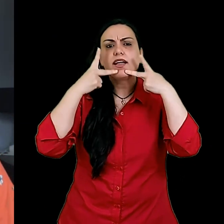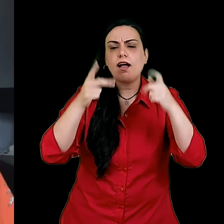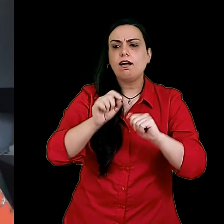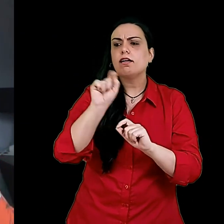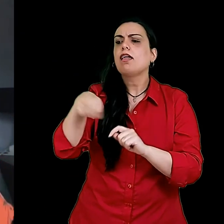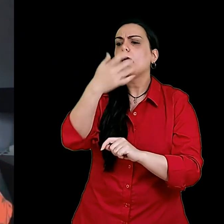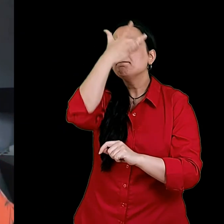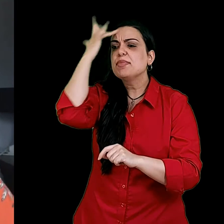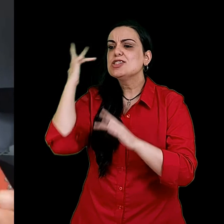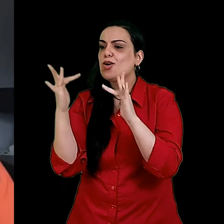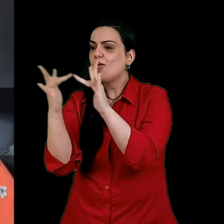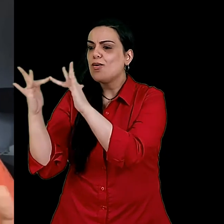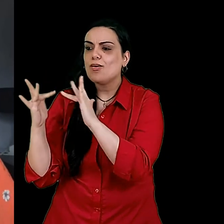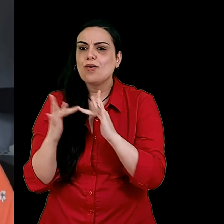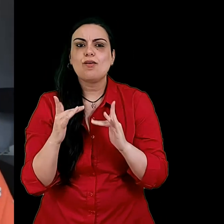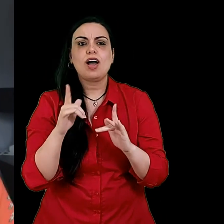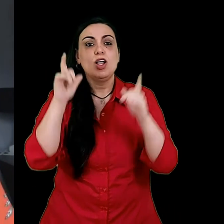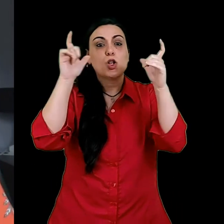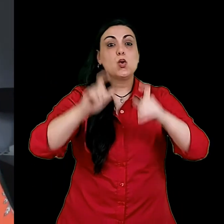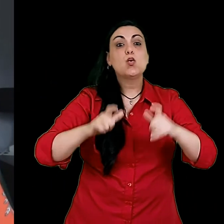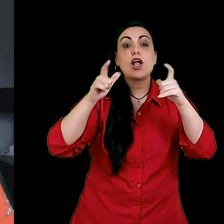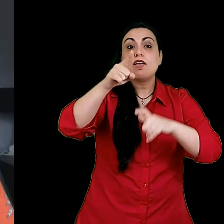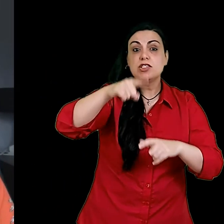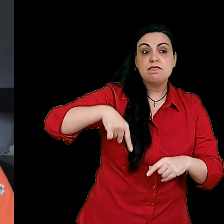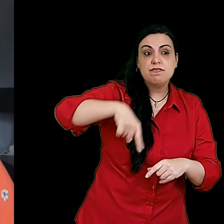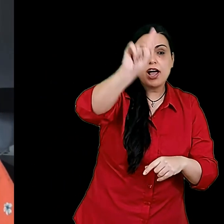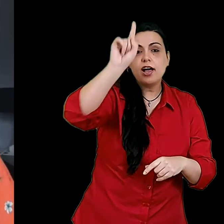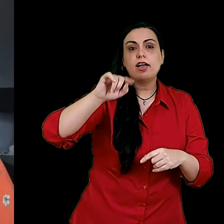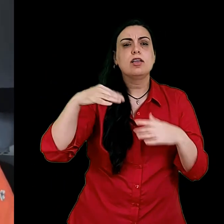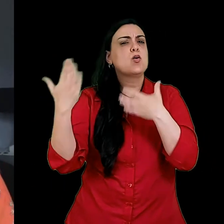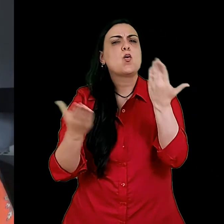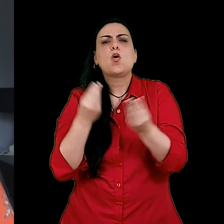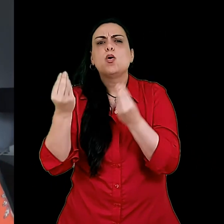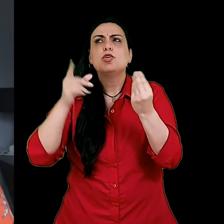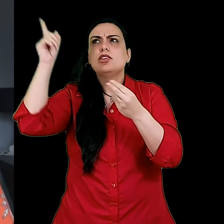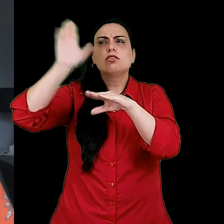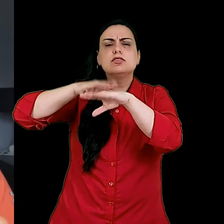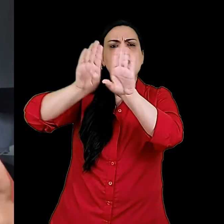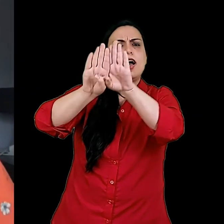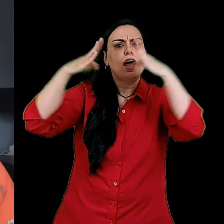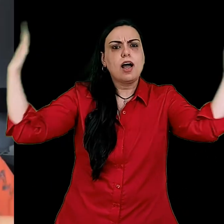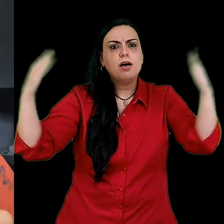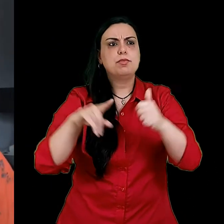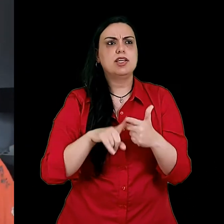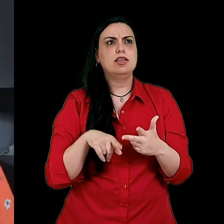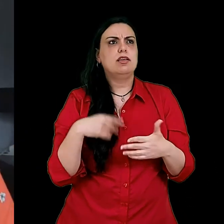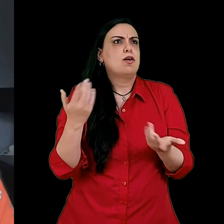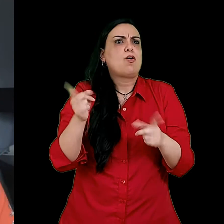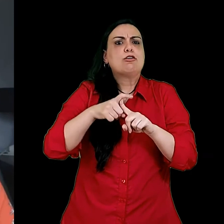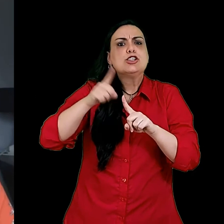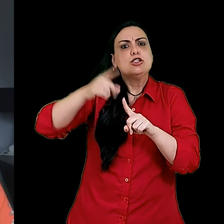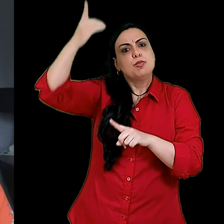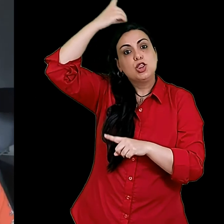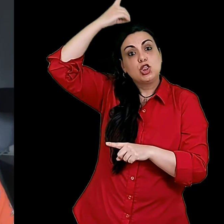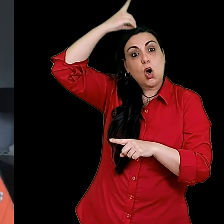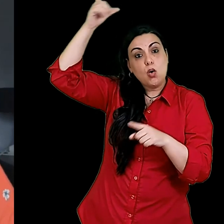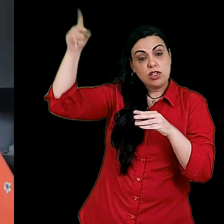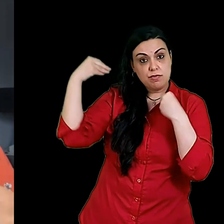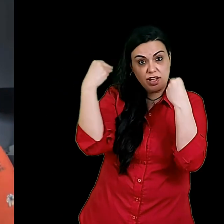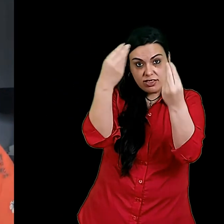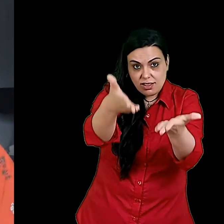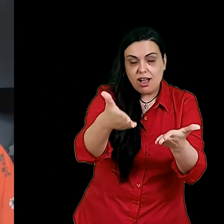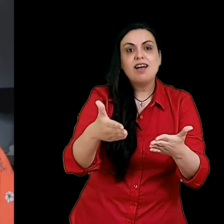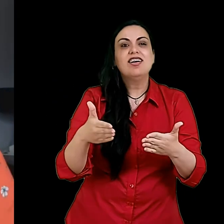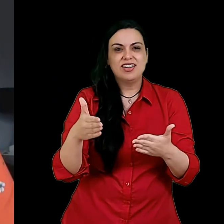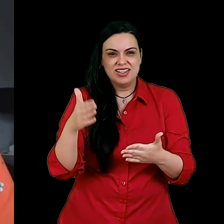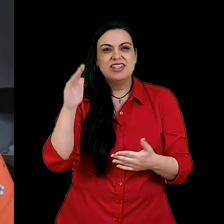você vai pregar, as pessoas que você vai ter acesso, os lugares que Deus vai te levar, o tipo de porta que Ele vai abrir diante de você, os